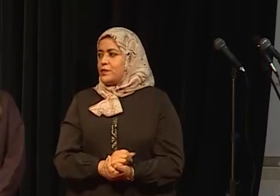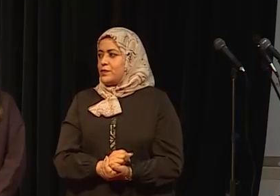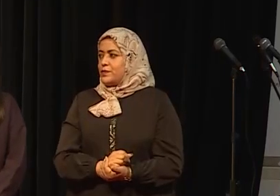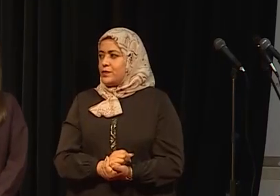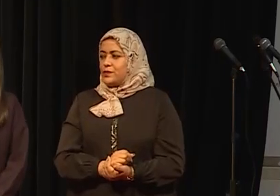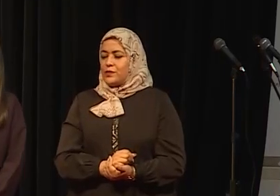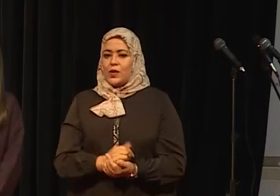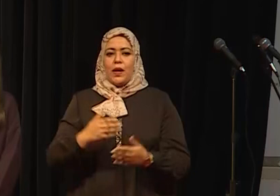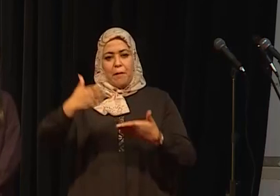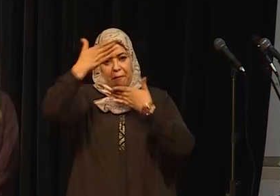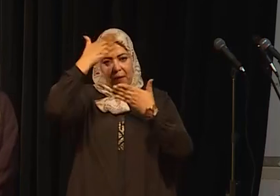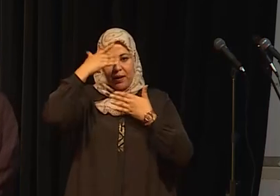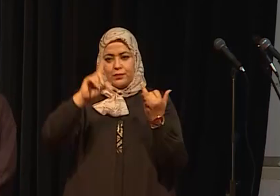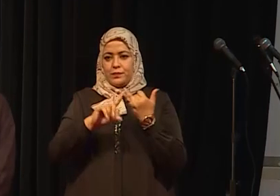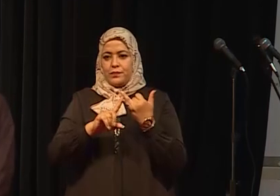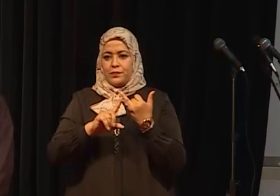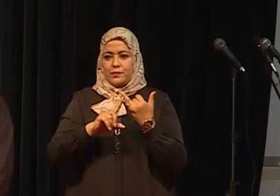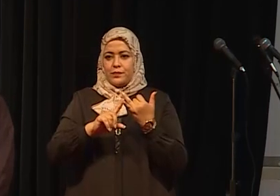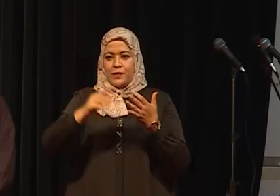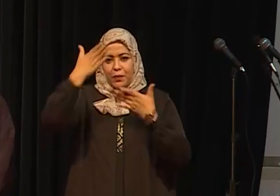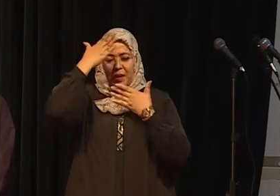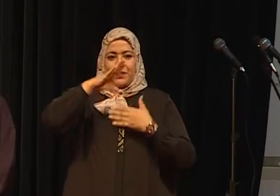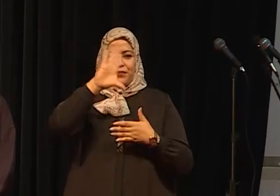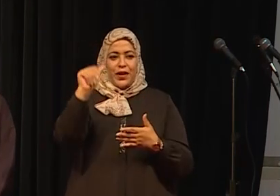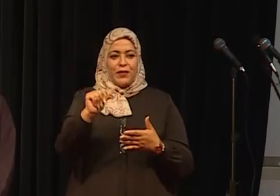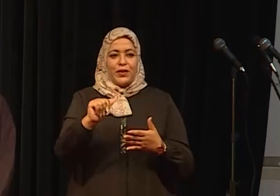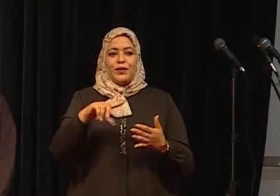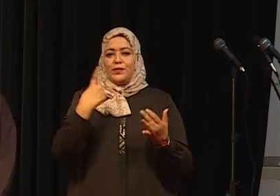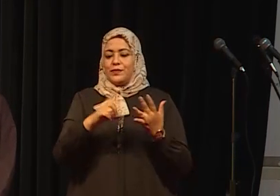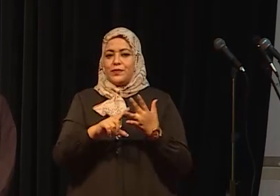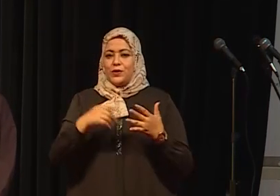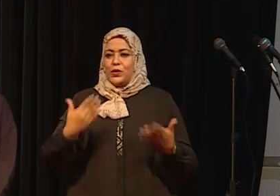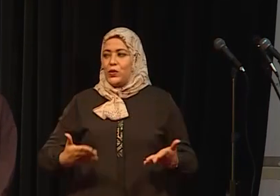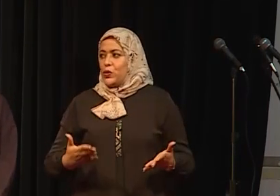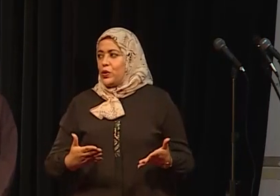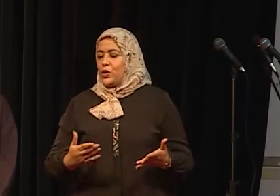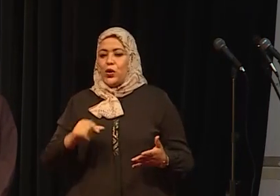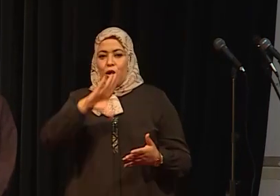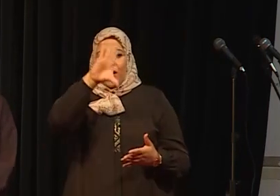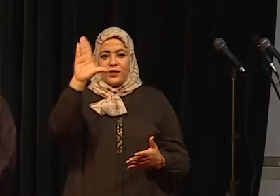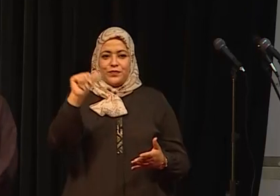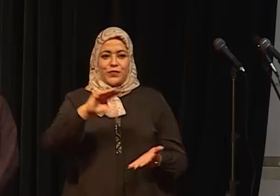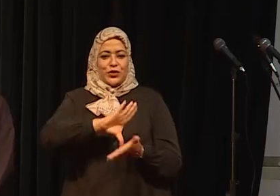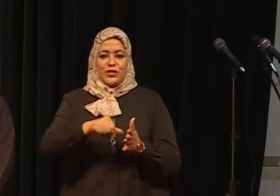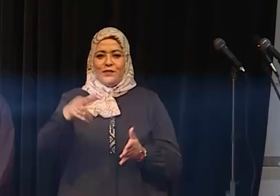في المغرب؟ دولة في إفريقيا. واليوم معنا الأفارقة